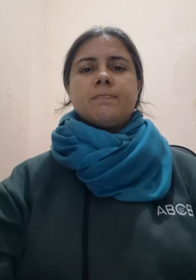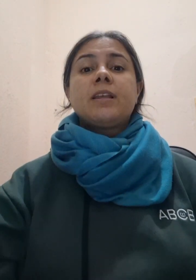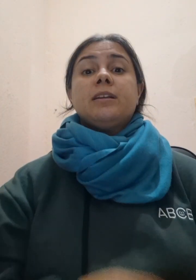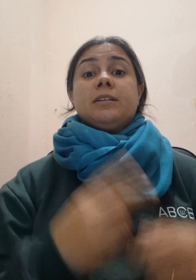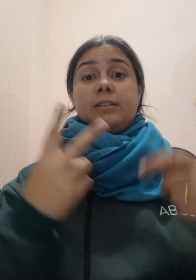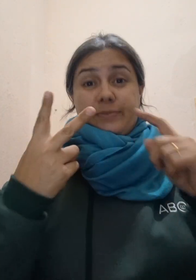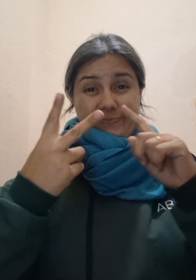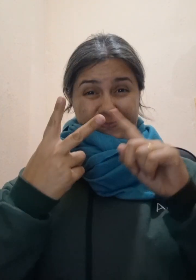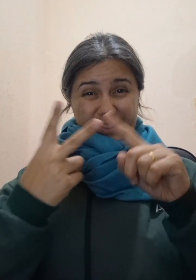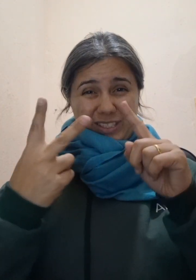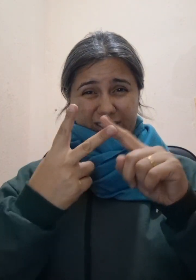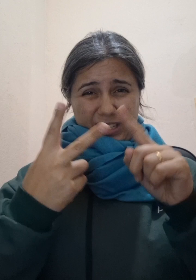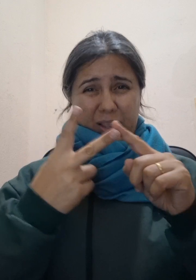dele era